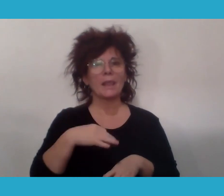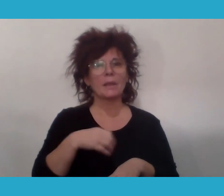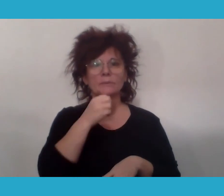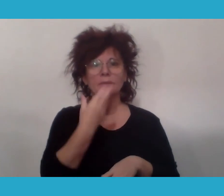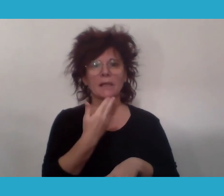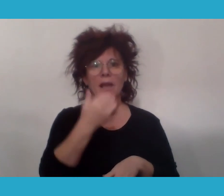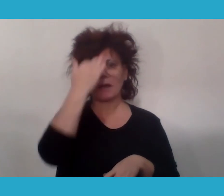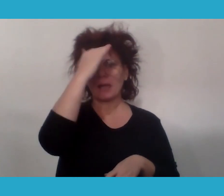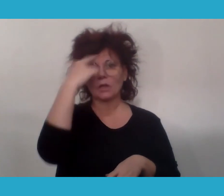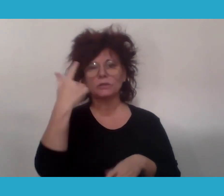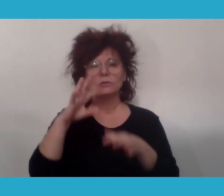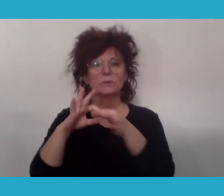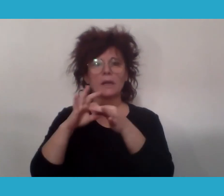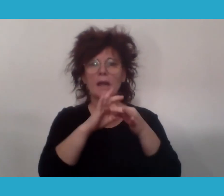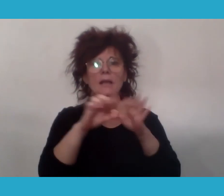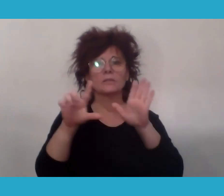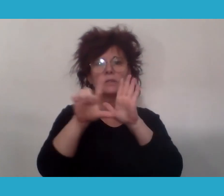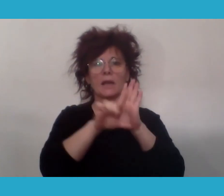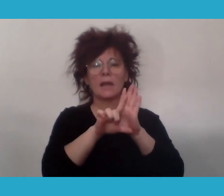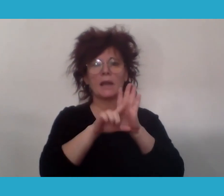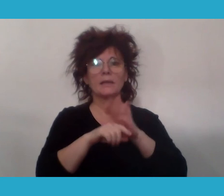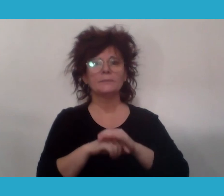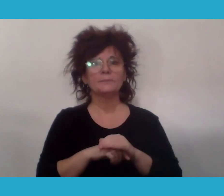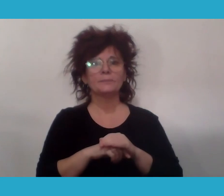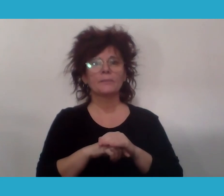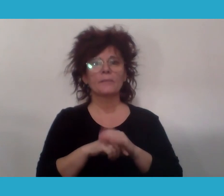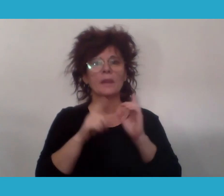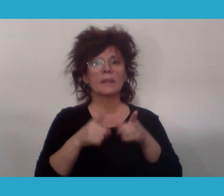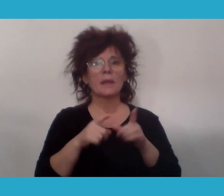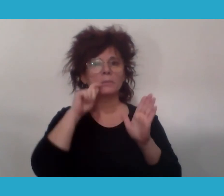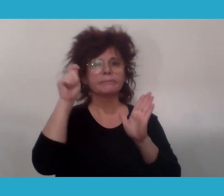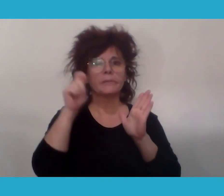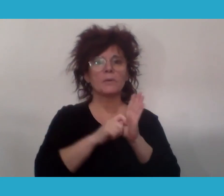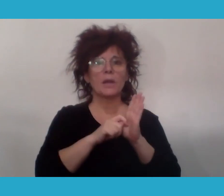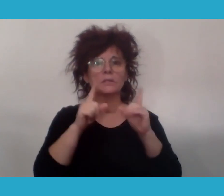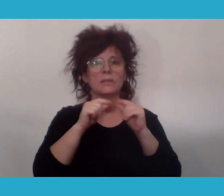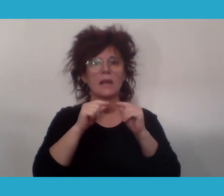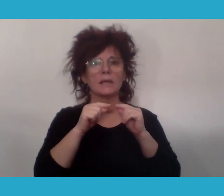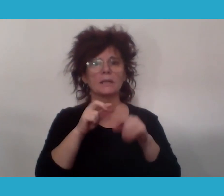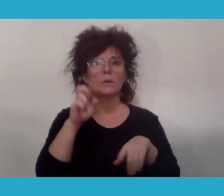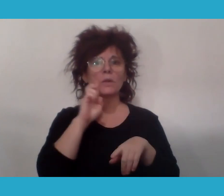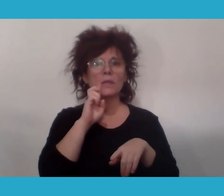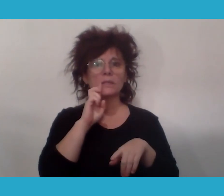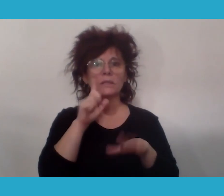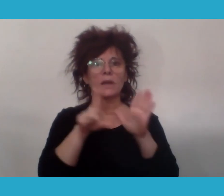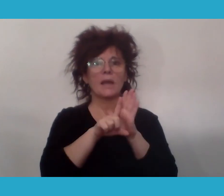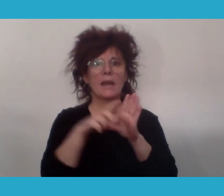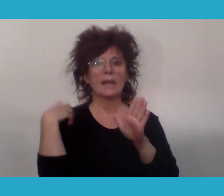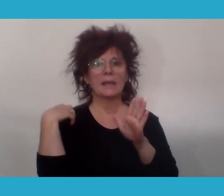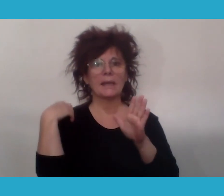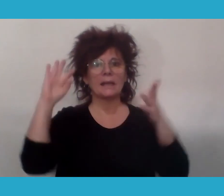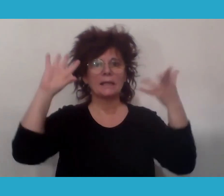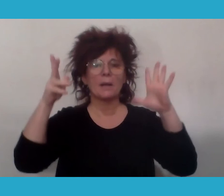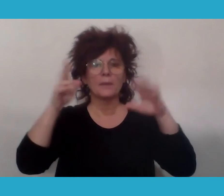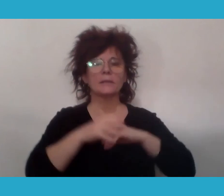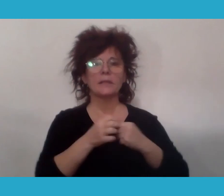inconstitucional en cumplimiento con los artículos 41 y 16 de la Constitución Nacional, así como por la violación del artículo 19 de la Ley General del Ambiente y el